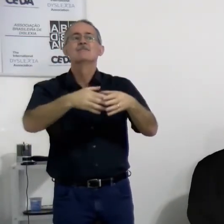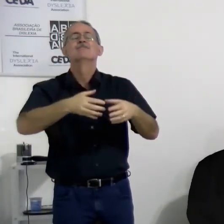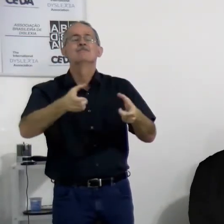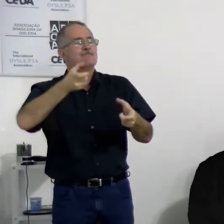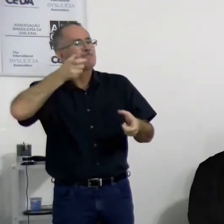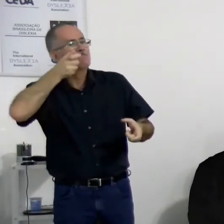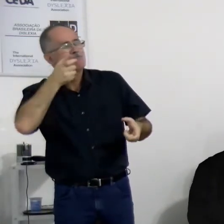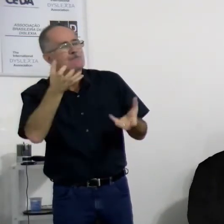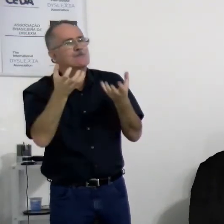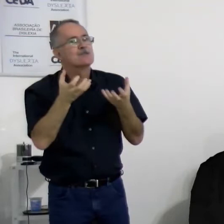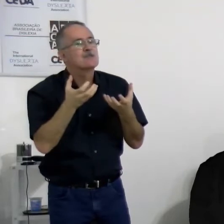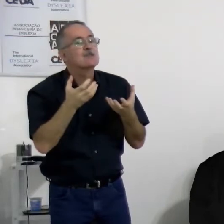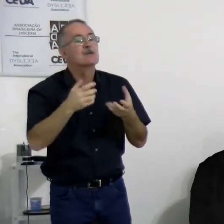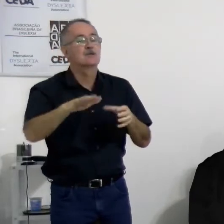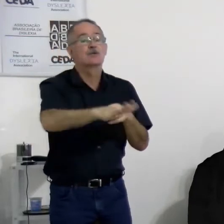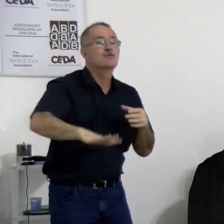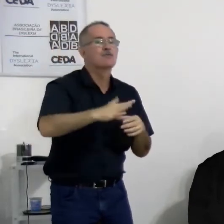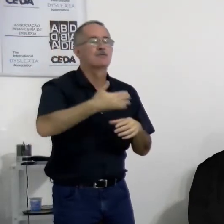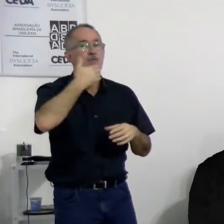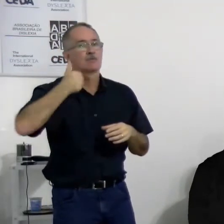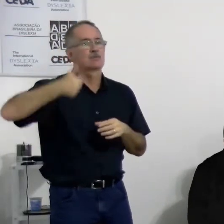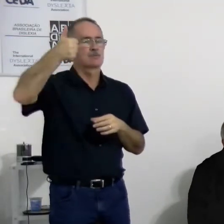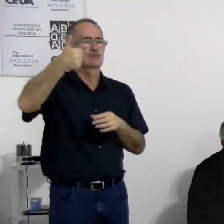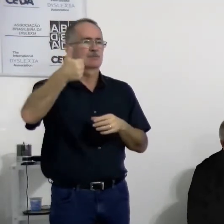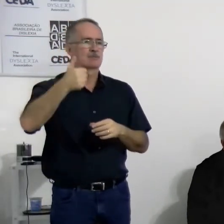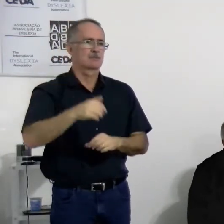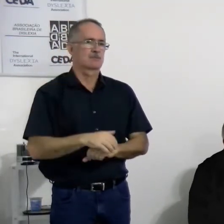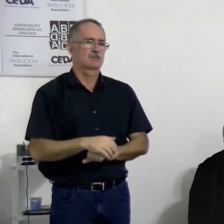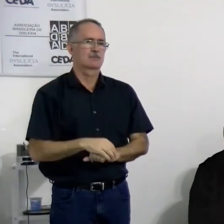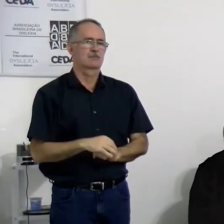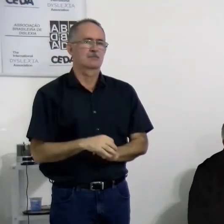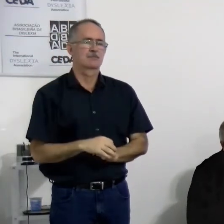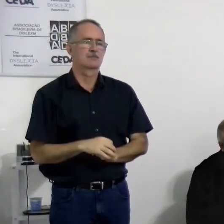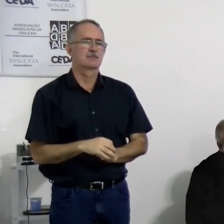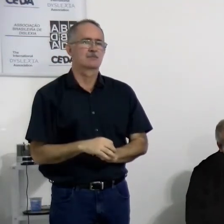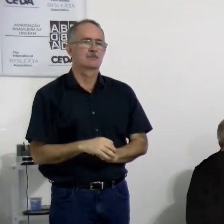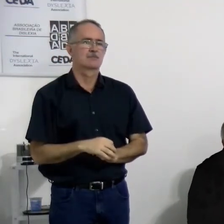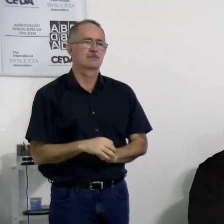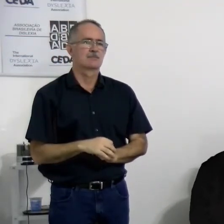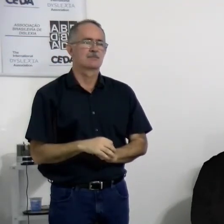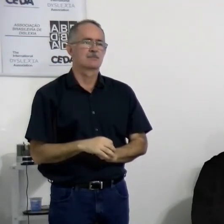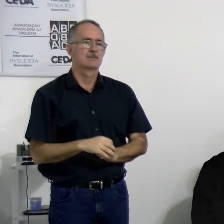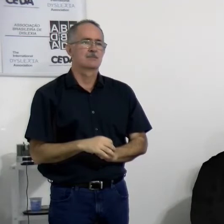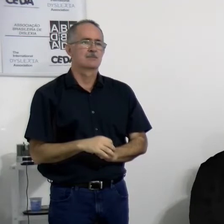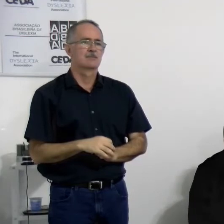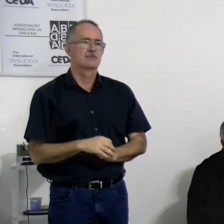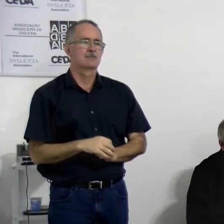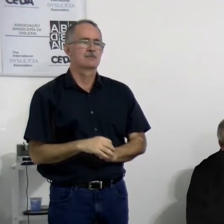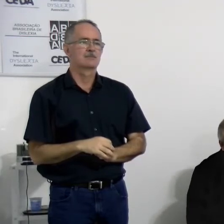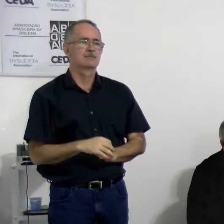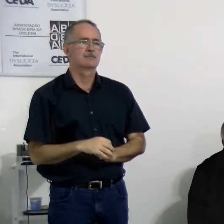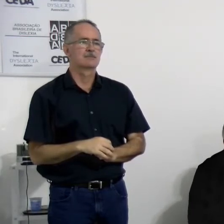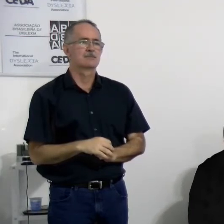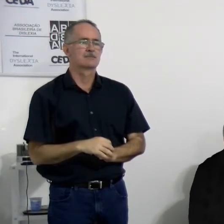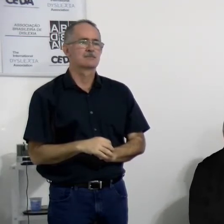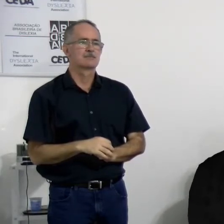da criança. So, the IDA, International Dyslexia Association, evolved from what was the